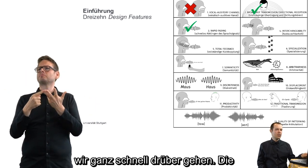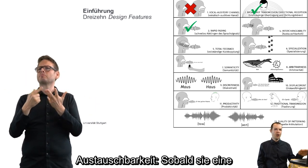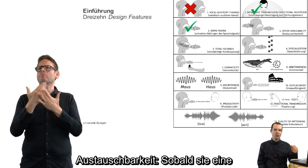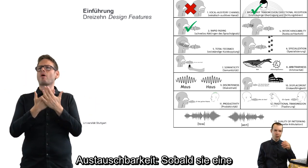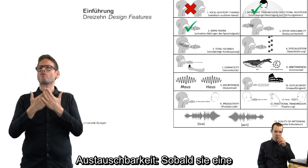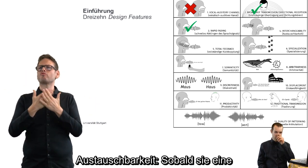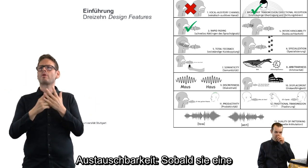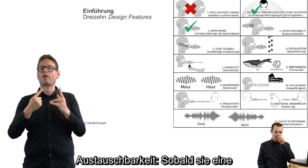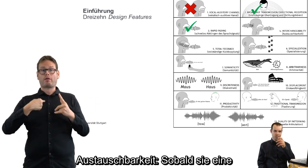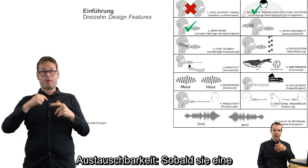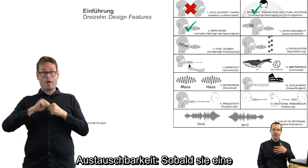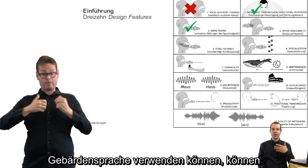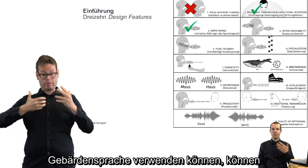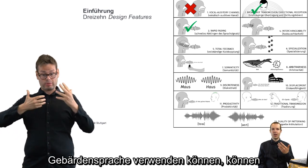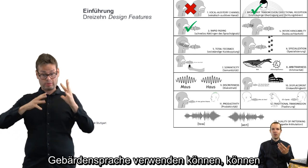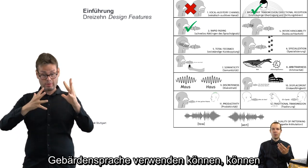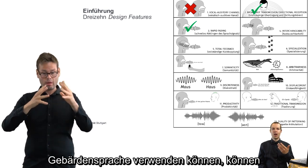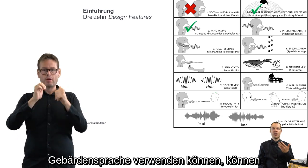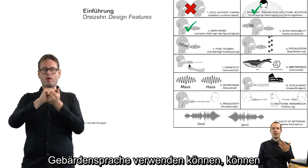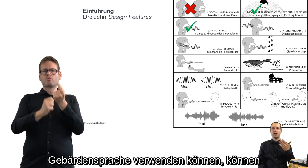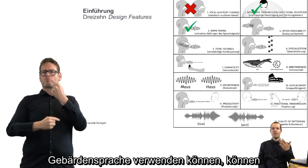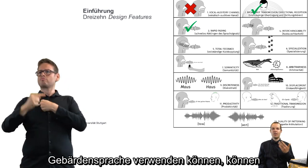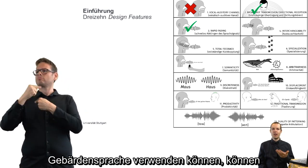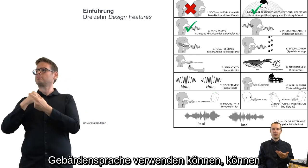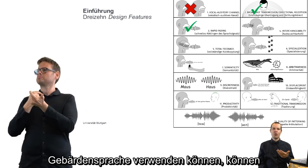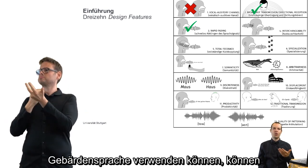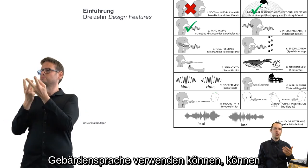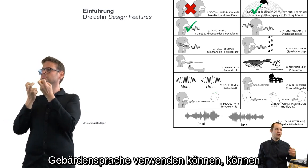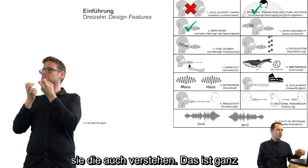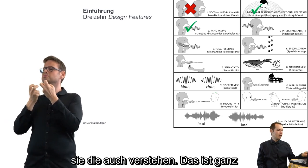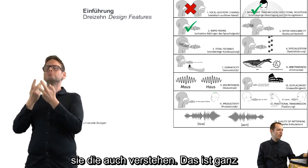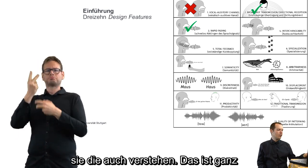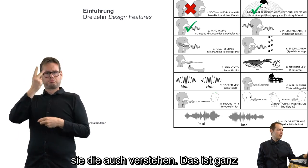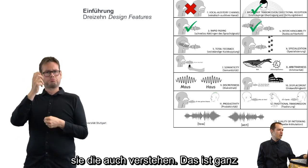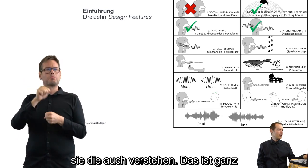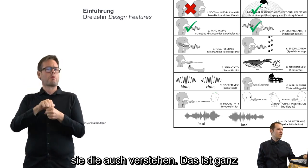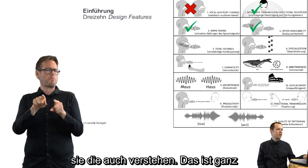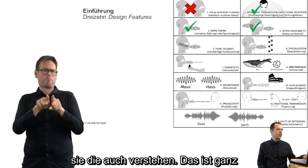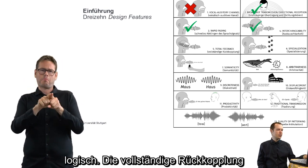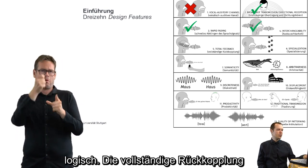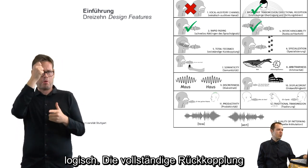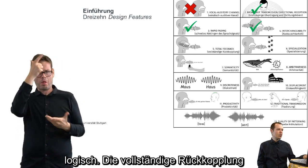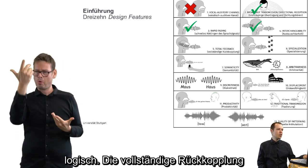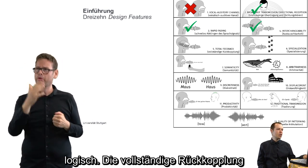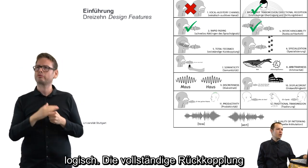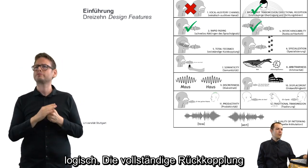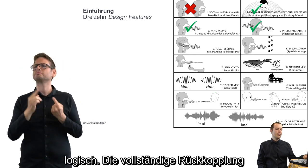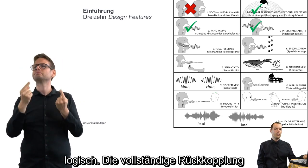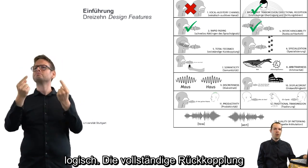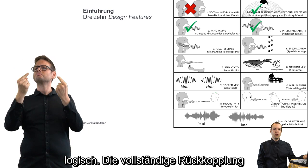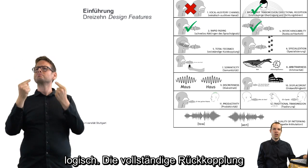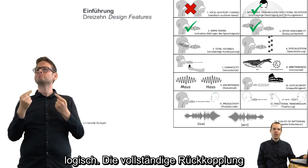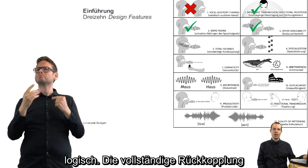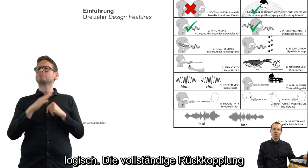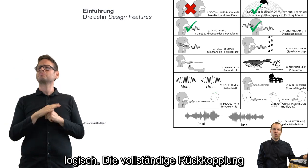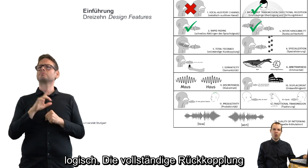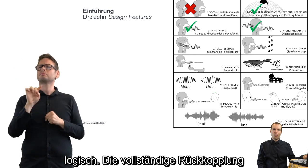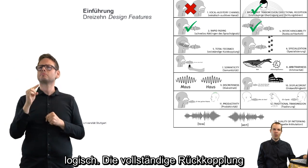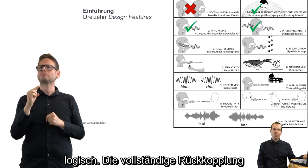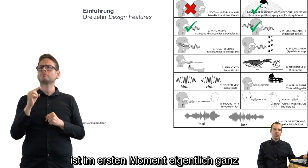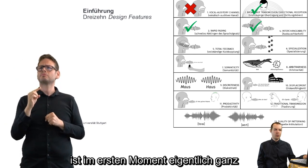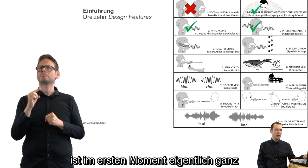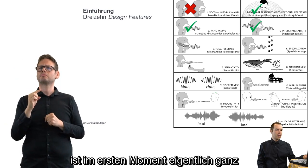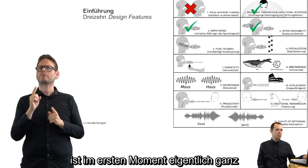drüber gehen. Die Austauschbarkeit, sobald Sie eine Gebärdensprache verwenden können, können Sie die auch verstehen. Das ist ganz logisch. Die vollständige